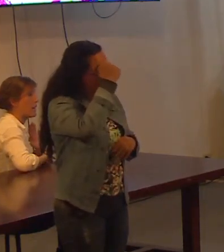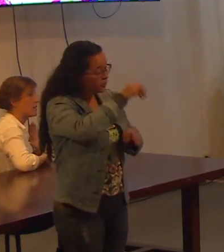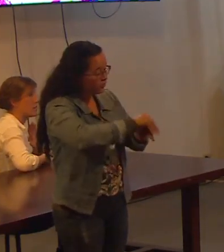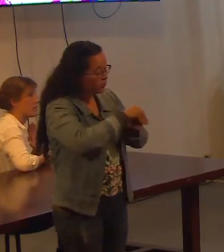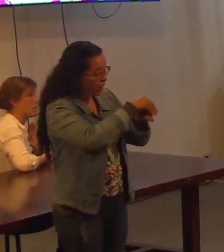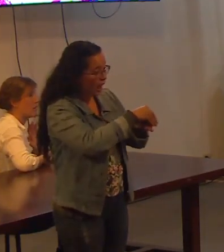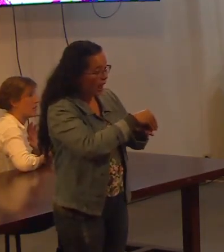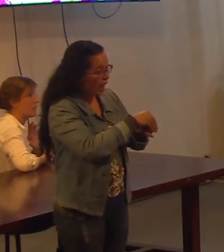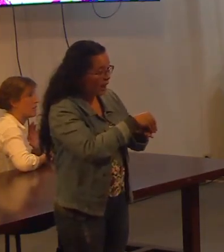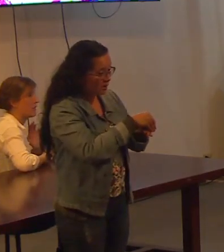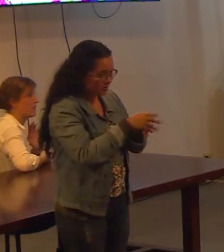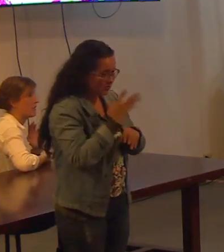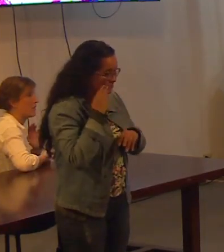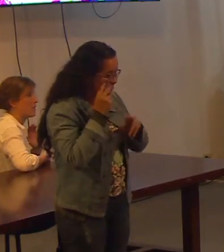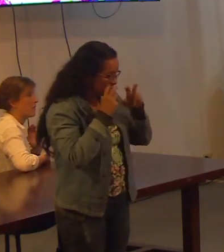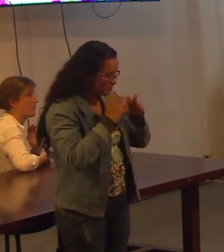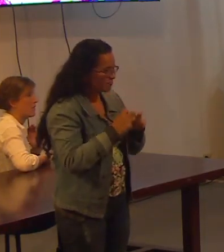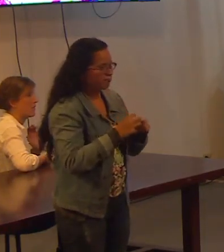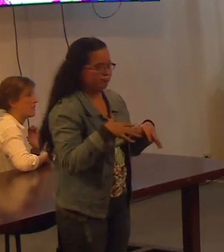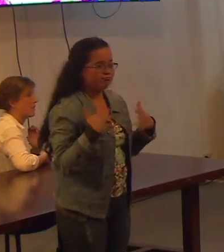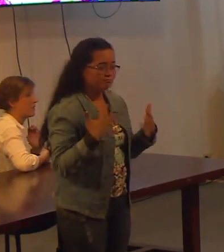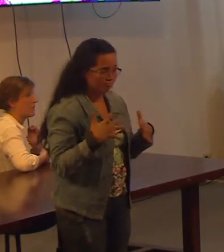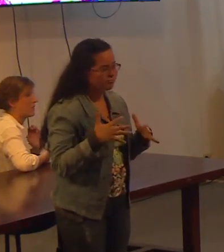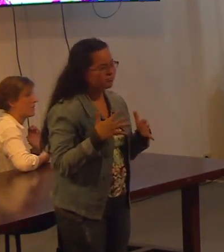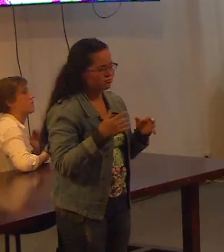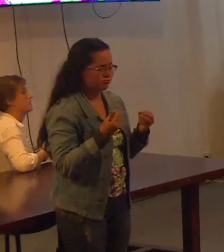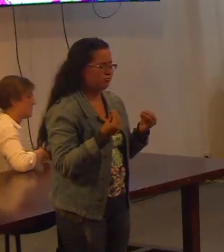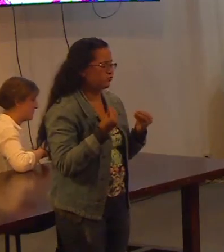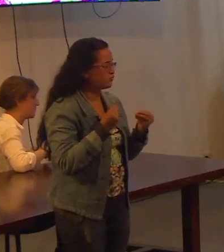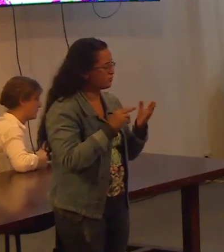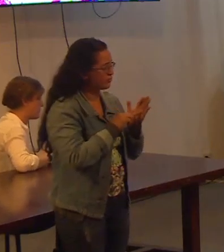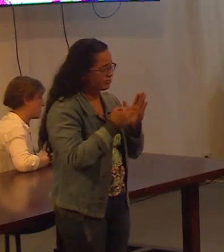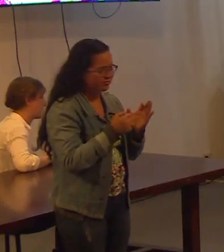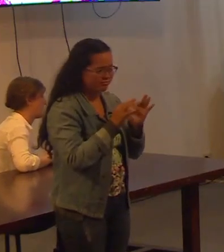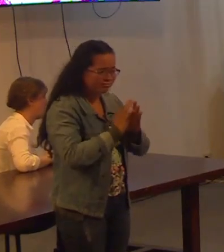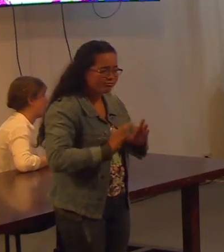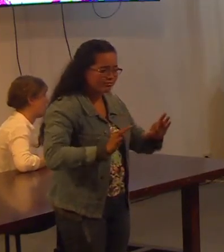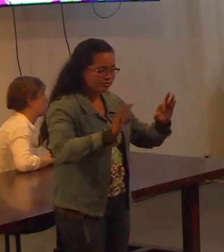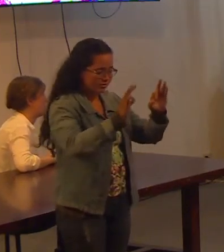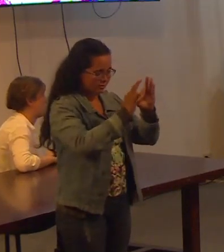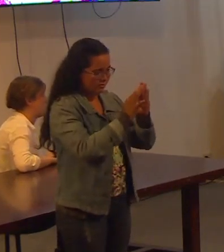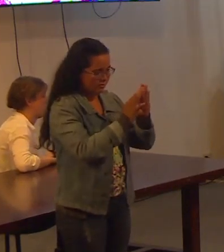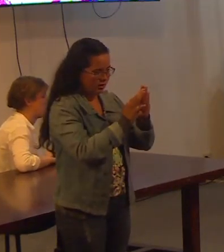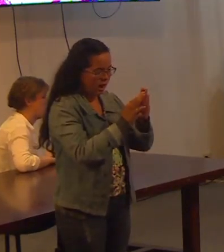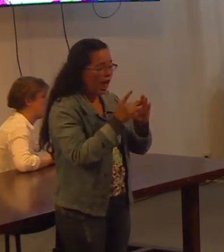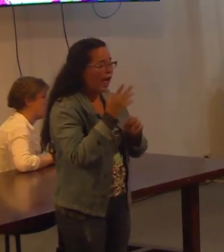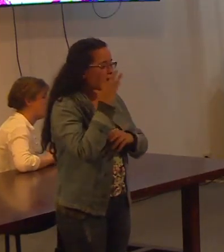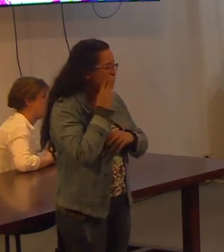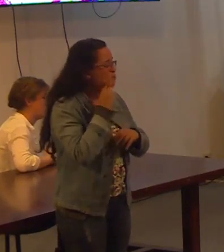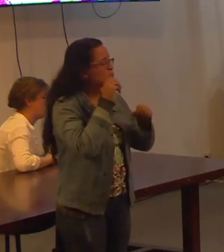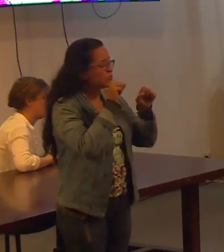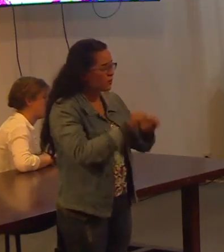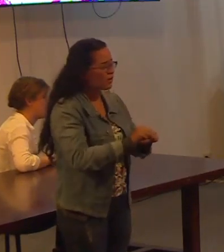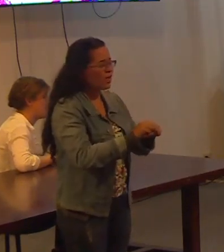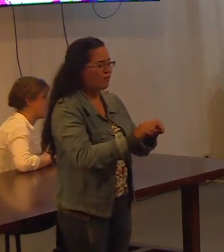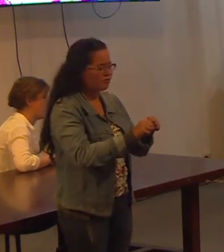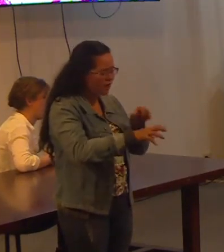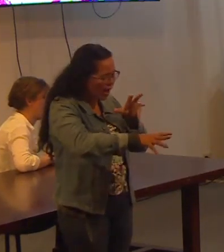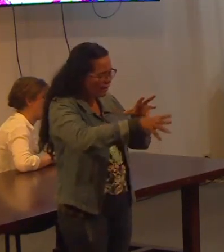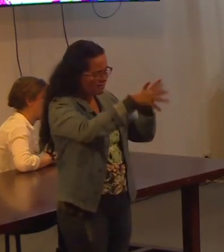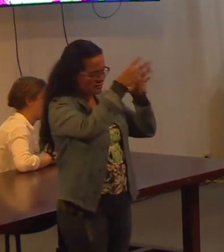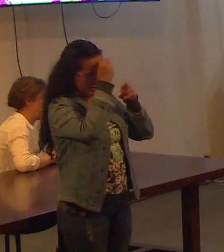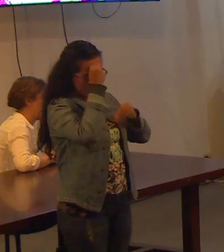fue una experiencia enriquecedora, fue una experiencia llena de significados, fue una experiencia donde pudimos retroalimentar, donde